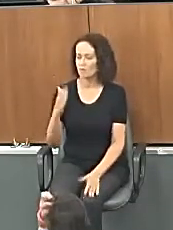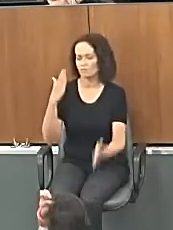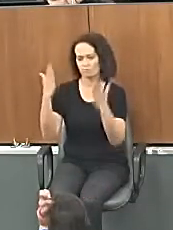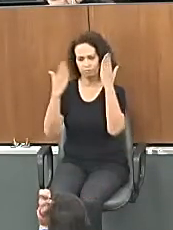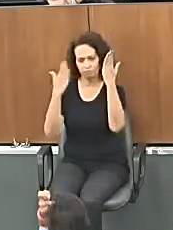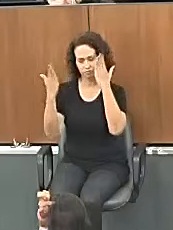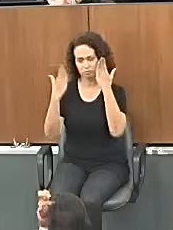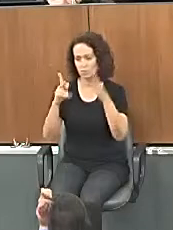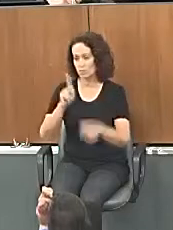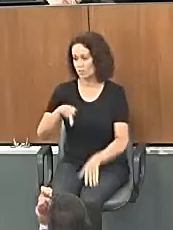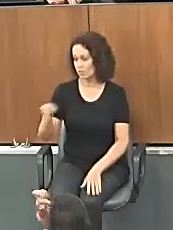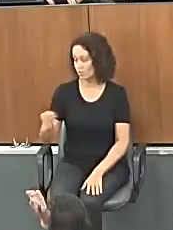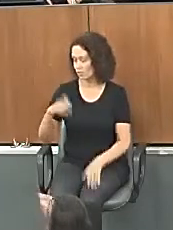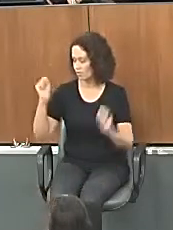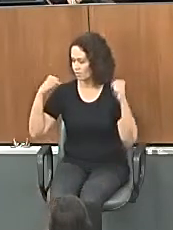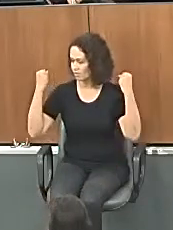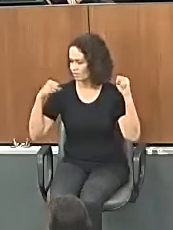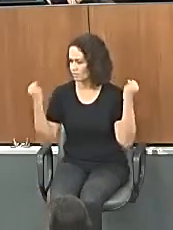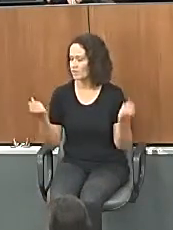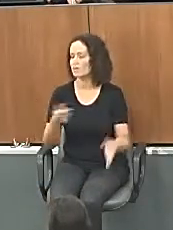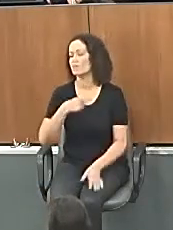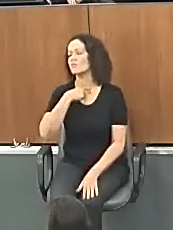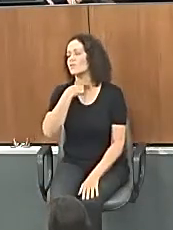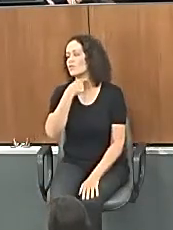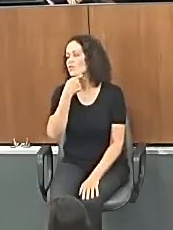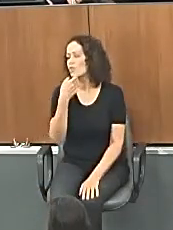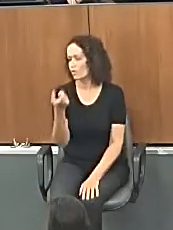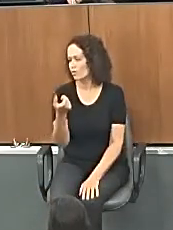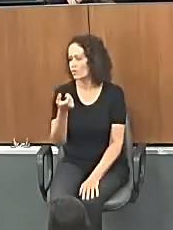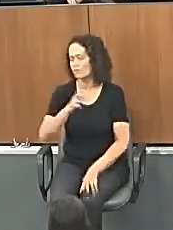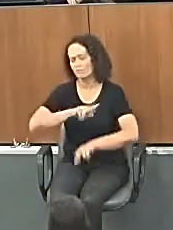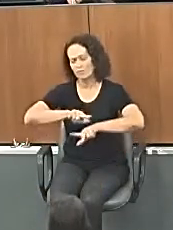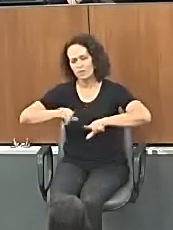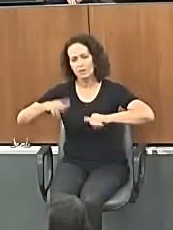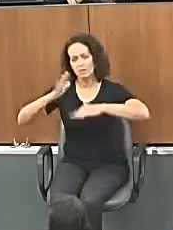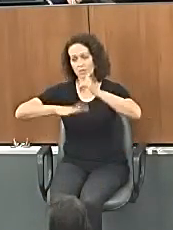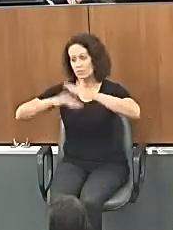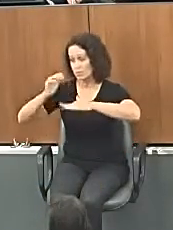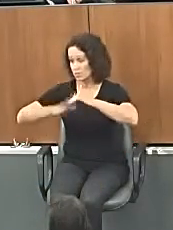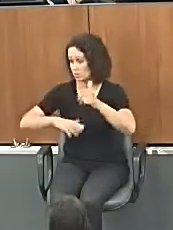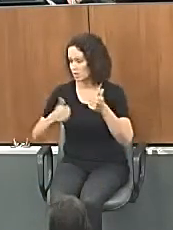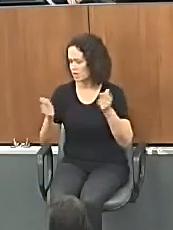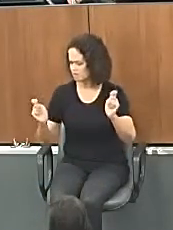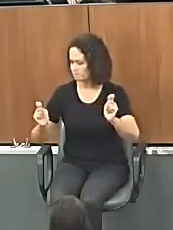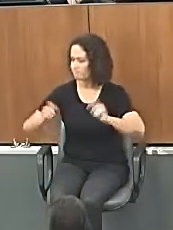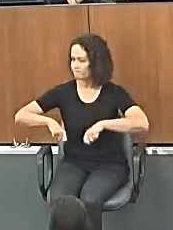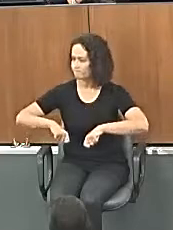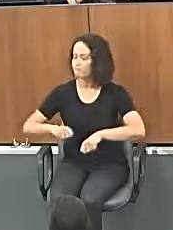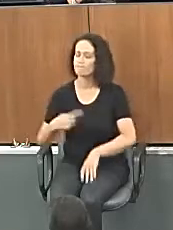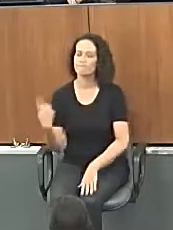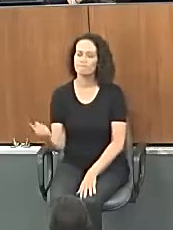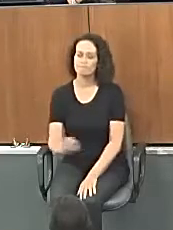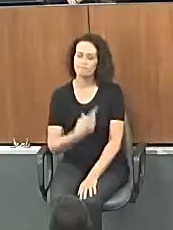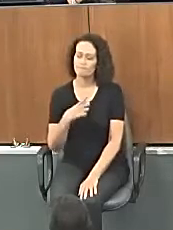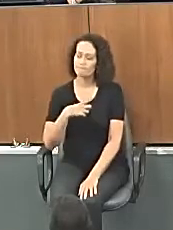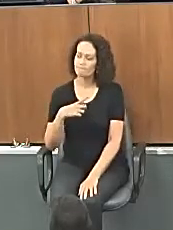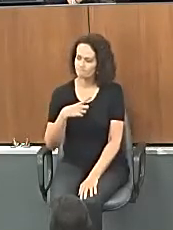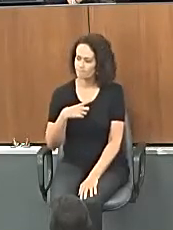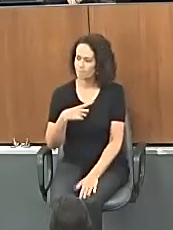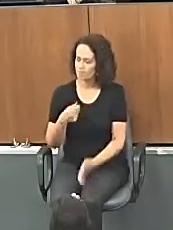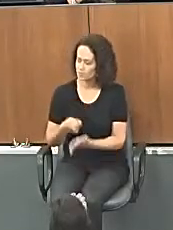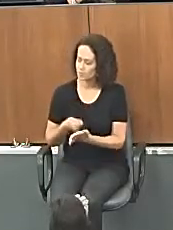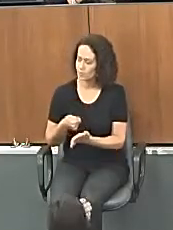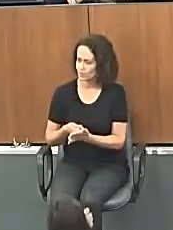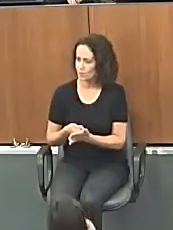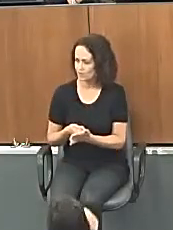de educação física fonoaudiólogos são com profissionais qualificados e que nós temos o dever o